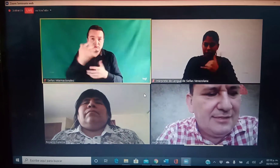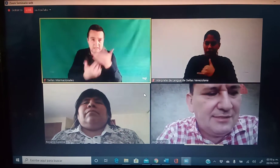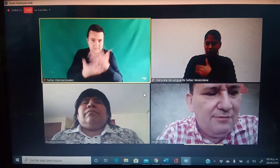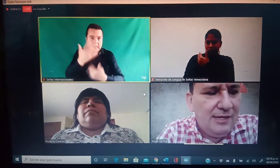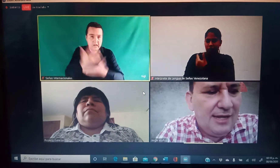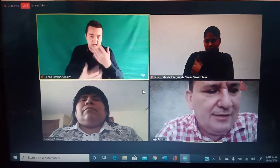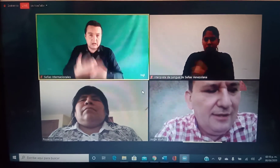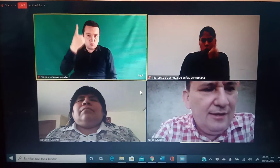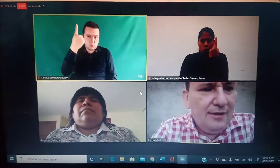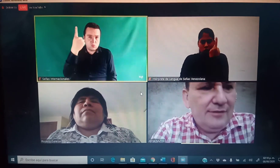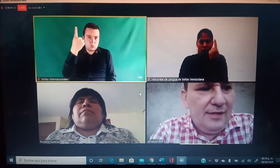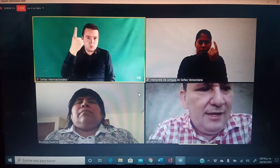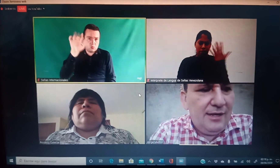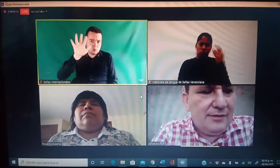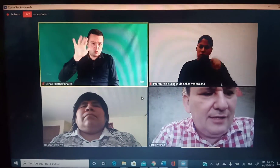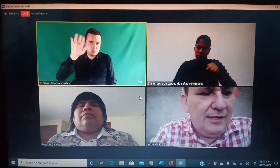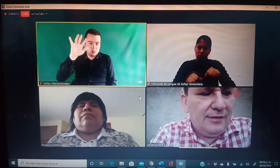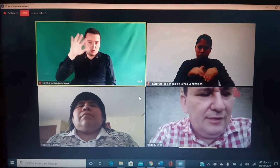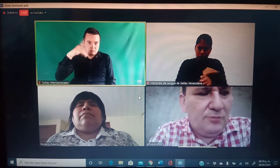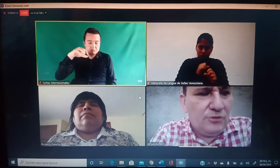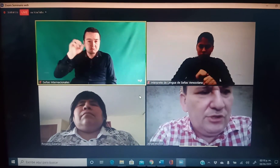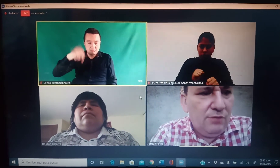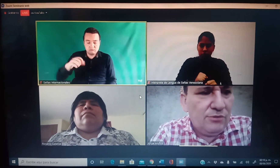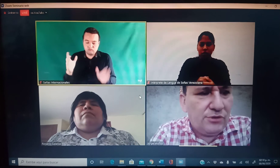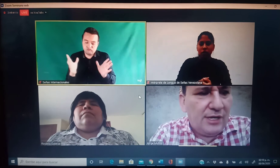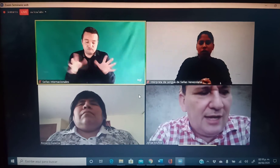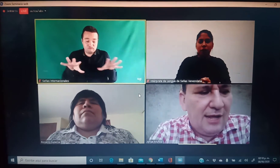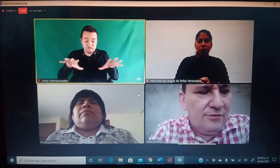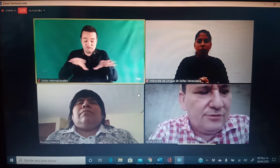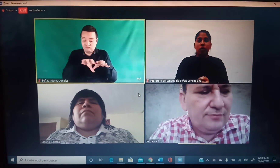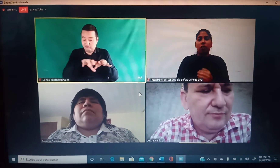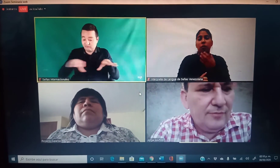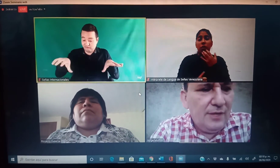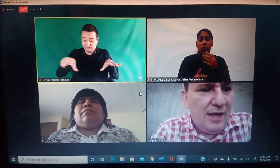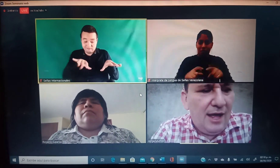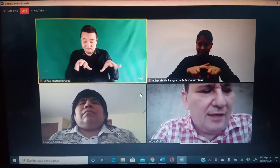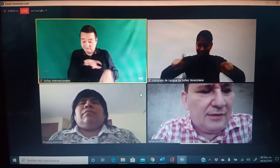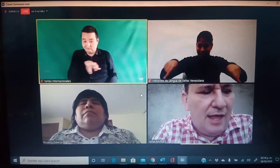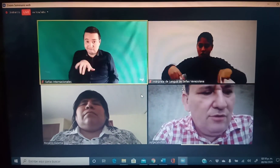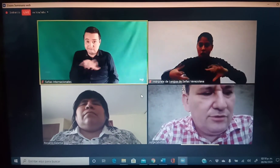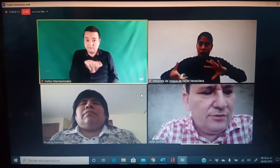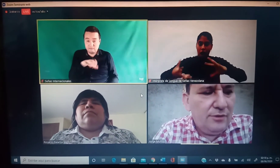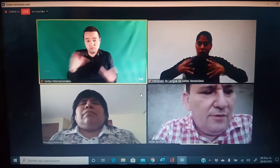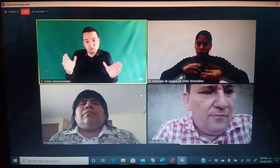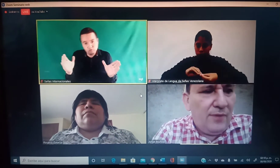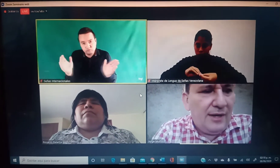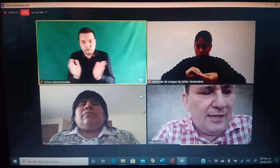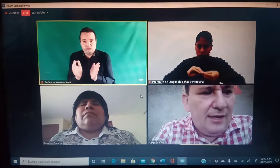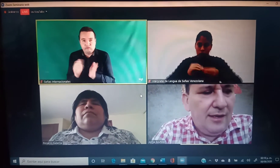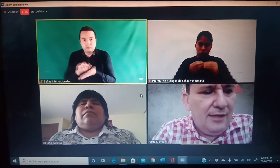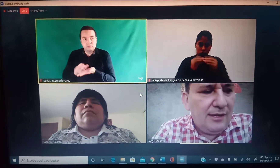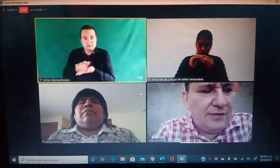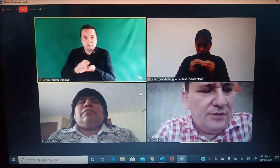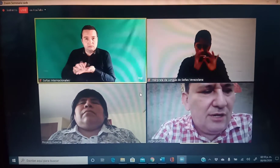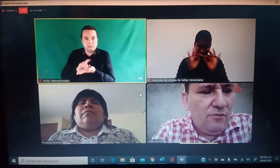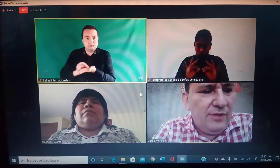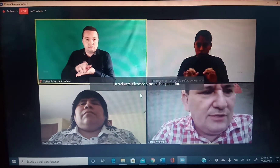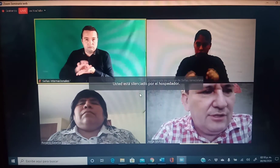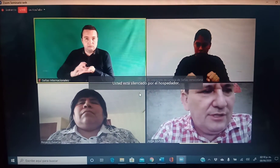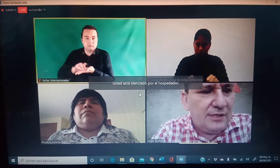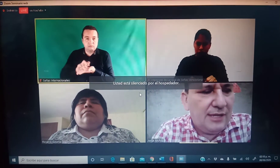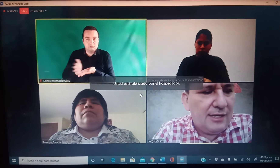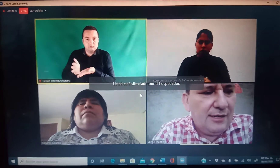accesibilidad de tener dispositivos o teclados adaptados para que, en el caso de las